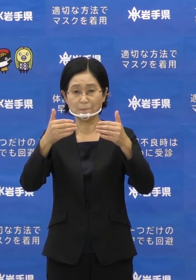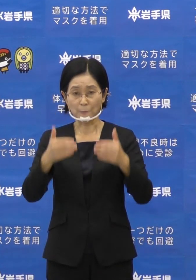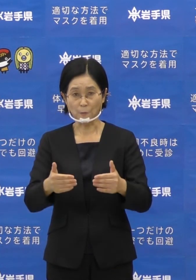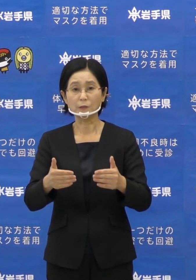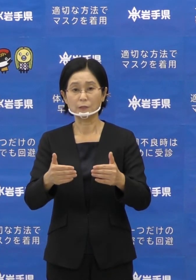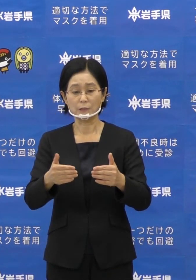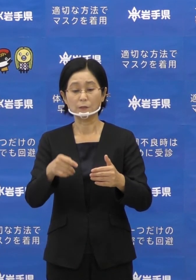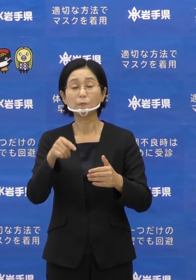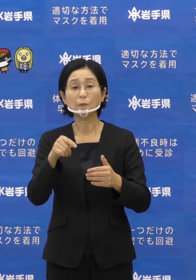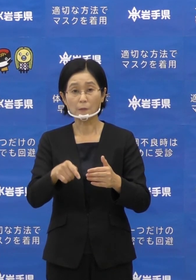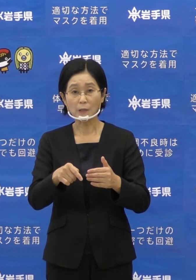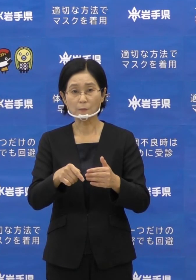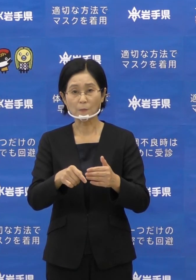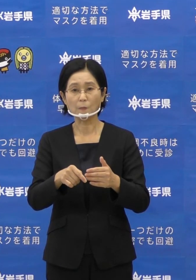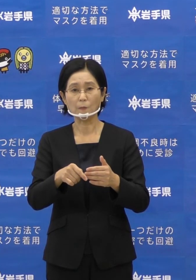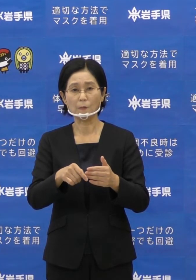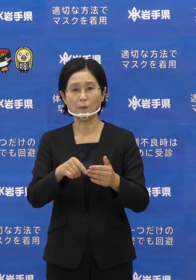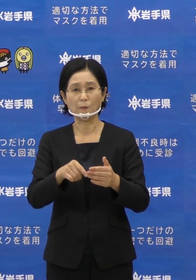の適用の方も